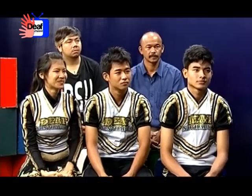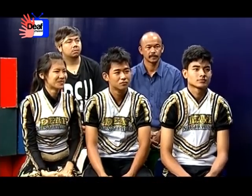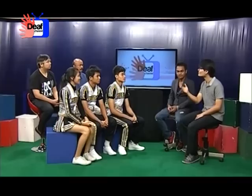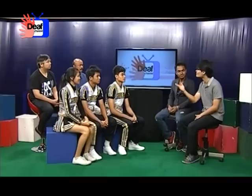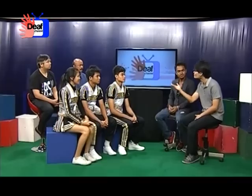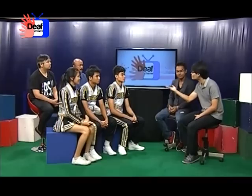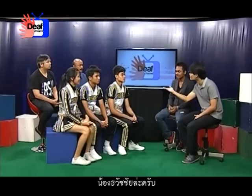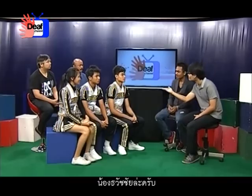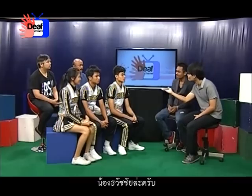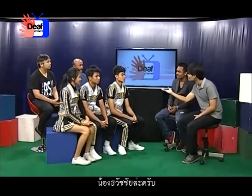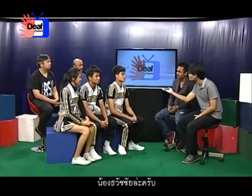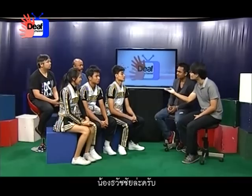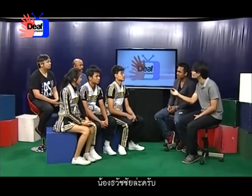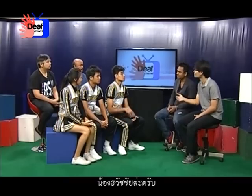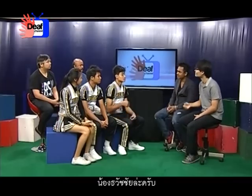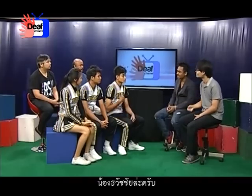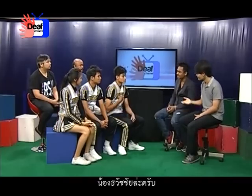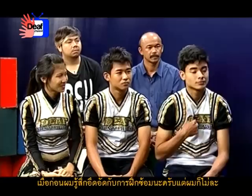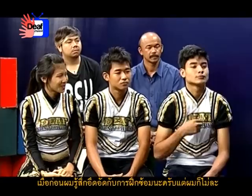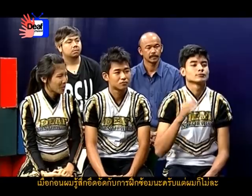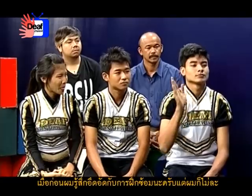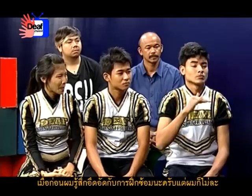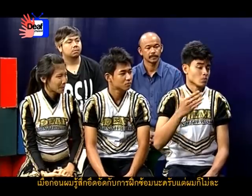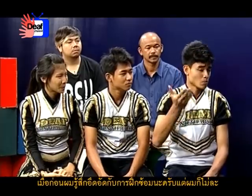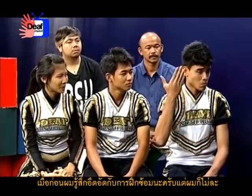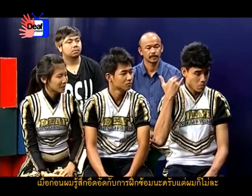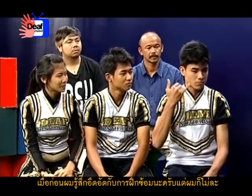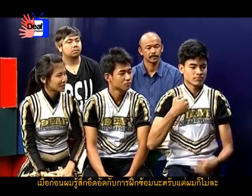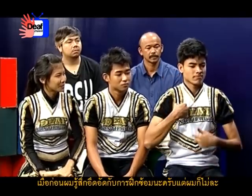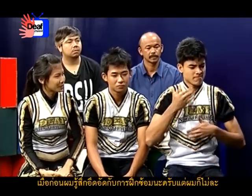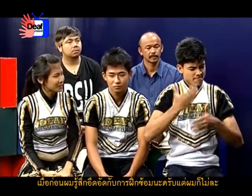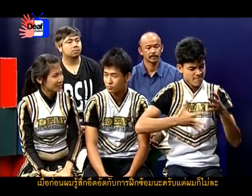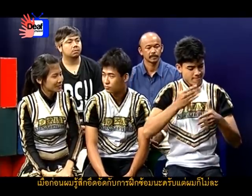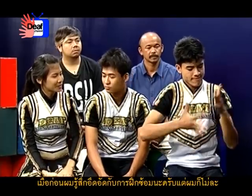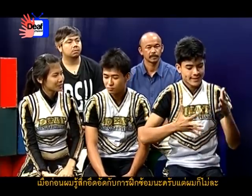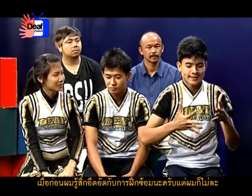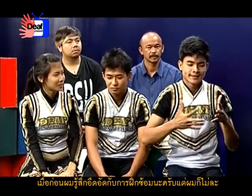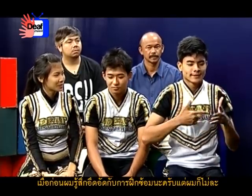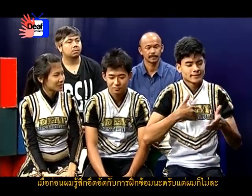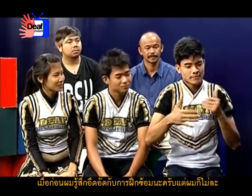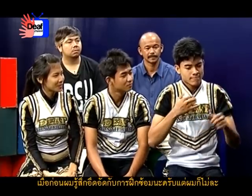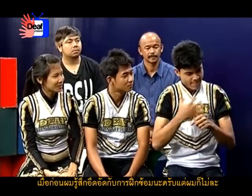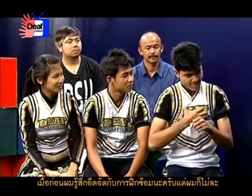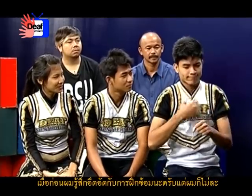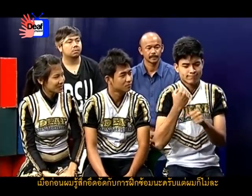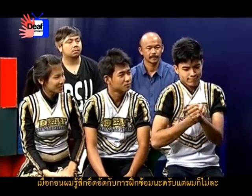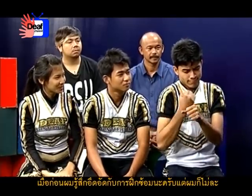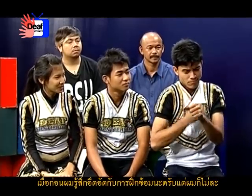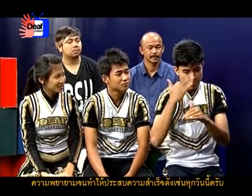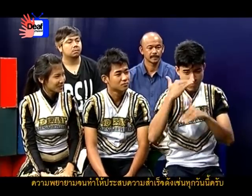แล้วน้องธวัชชัยล่ะครับมีปัญหาอะไรบ้างหรือเปล่า เมื่อก่อนนะครับผมก็รู้สึกอึดอัดกับการฝึกซ้อมนะครับแต่ก็ไม่เป็น